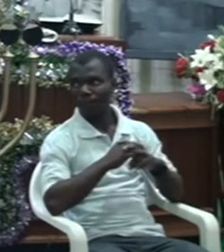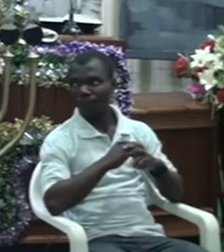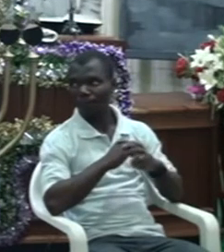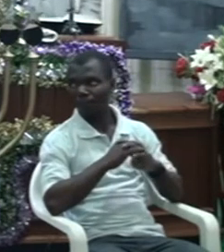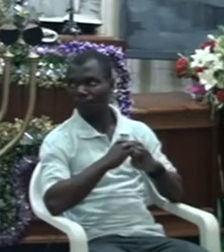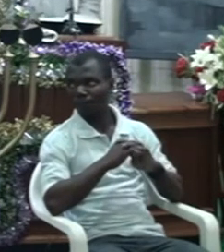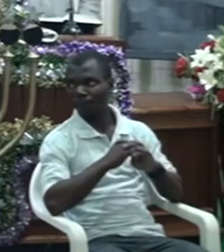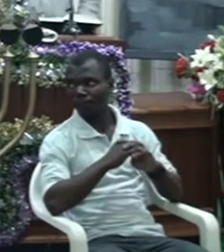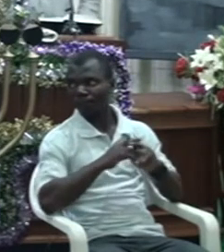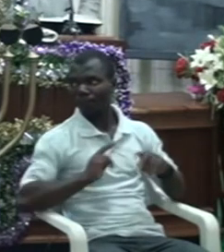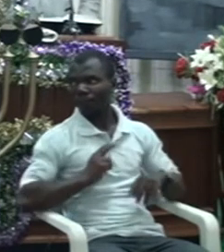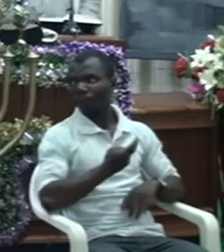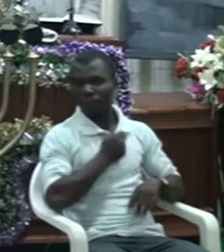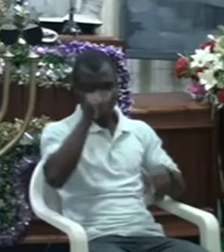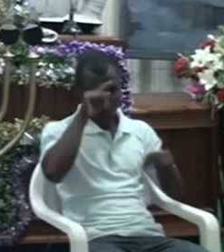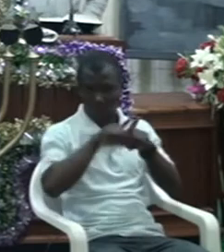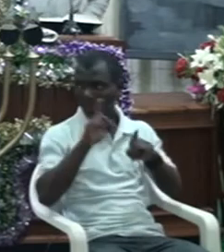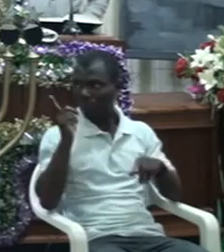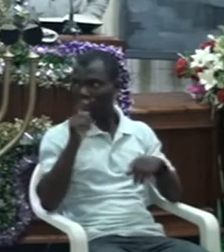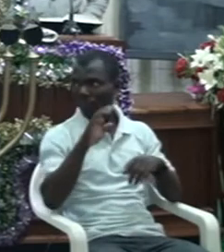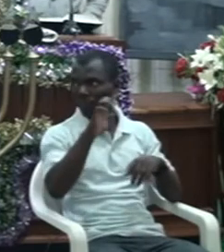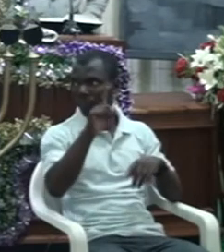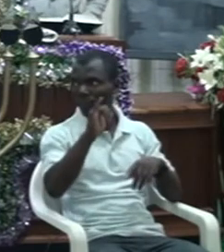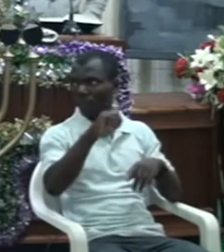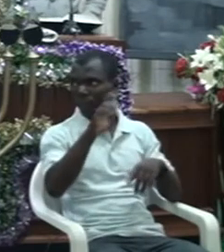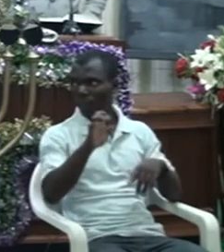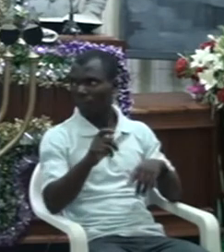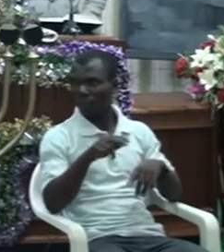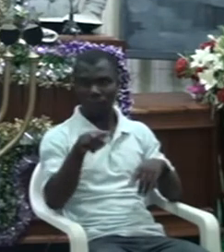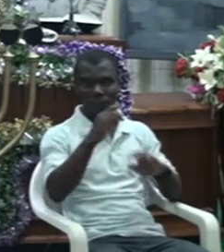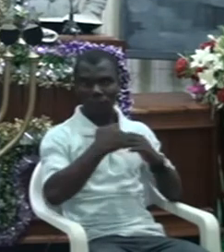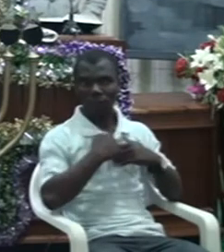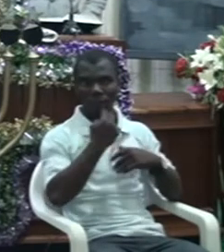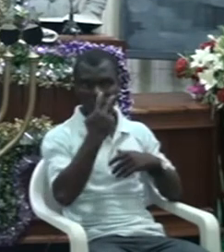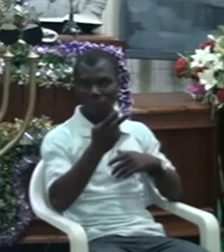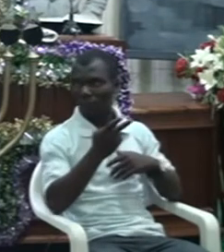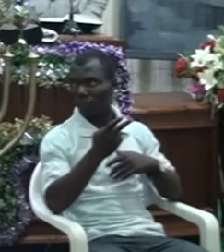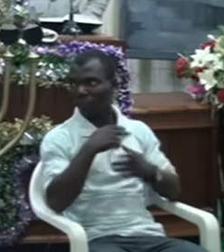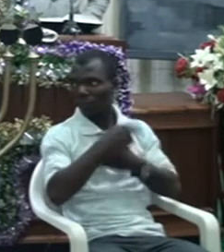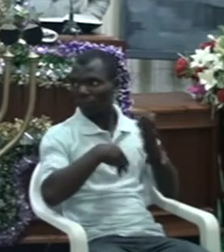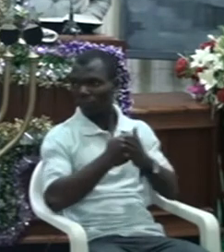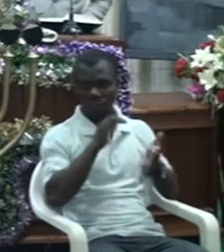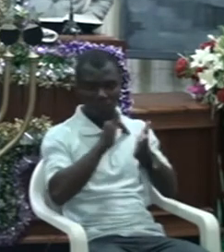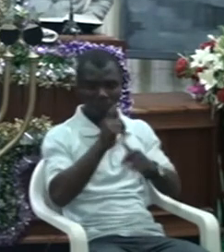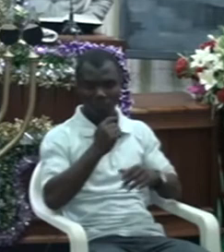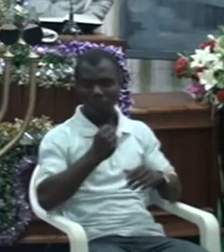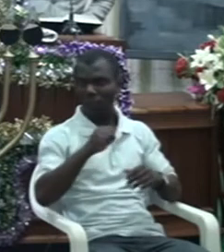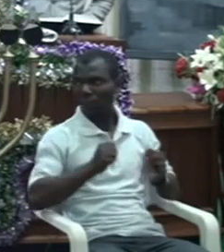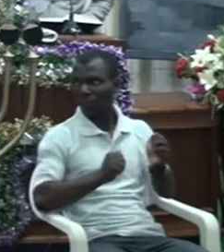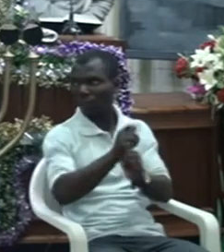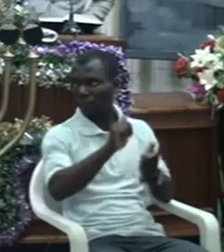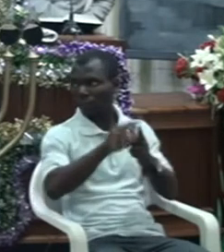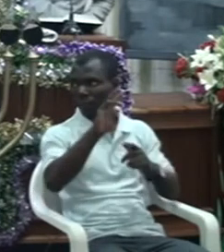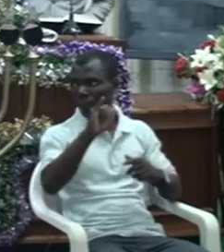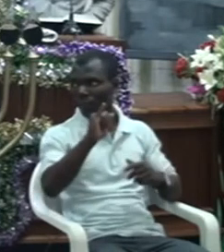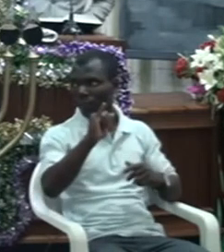Élisée. Notre frère Élisée. Vous avez vu ce qui s'est passé à Houston. Est-ce que vous avez vu ce qui s'est passé